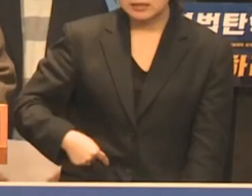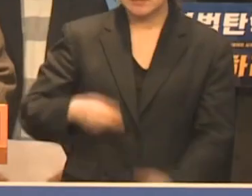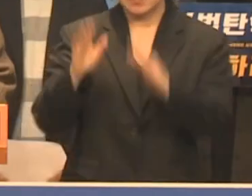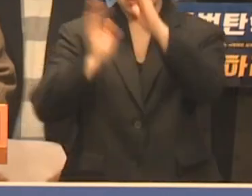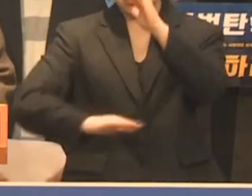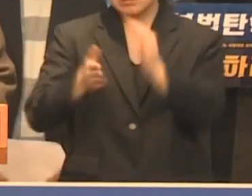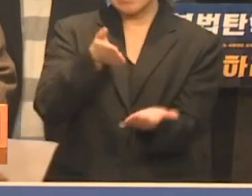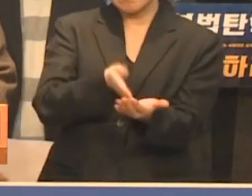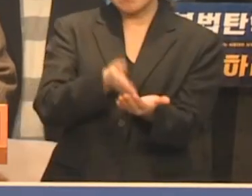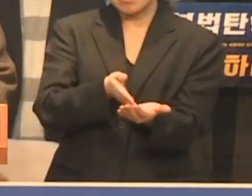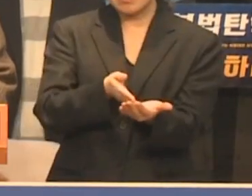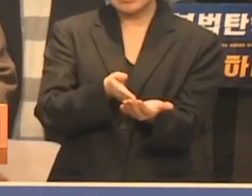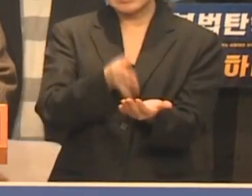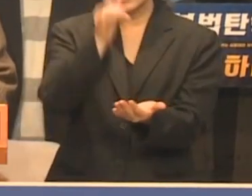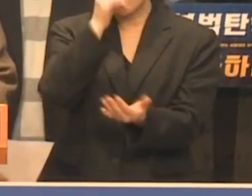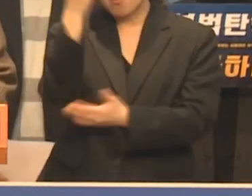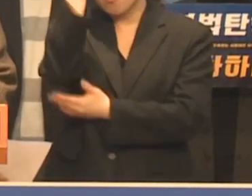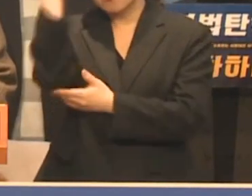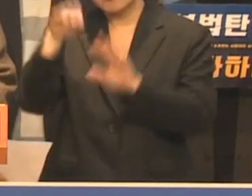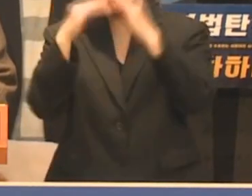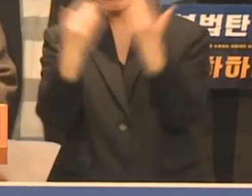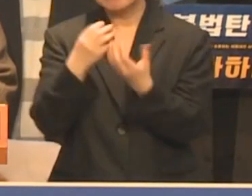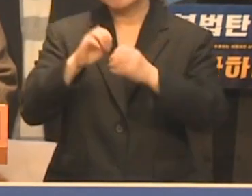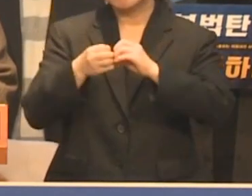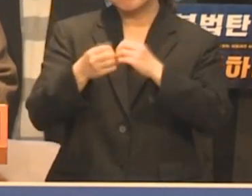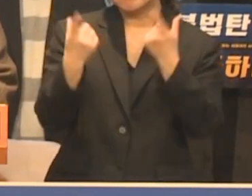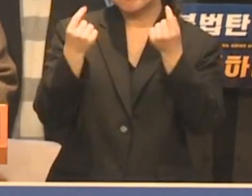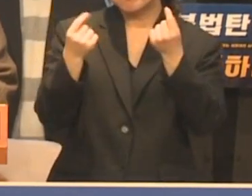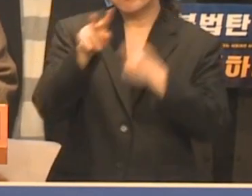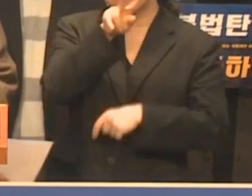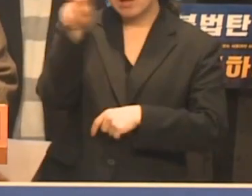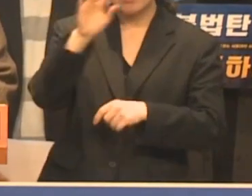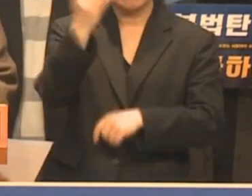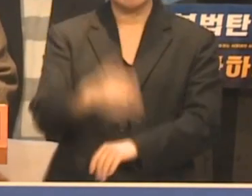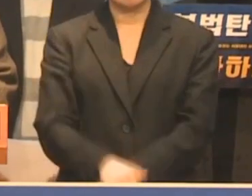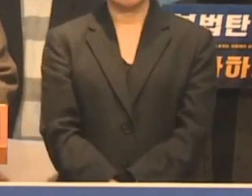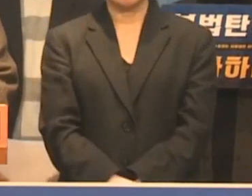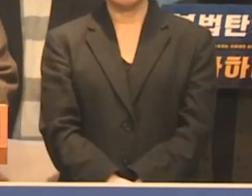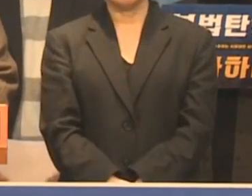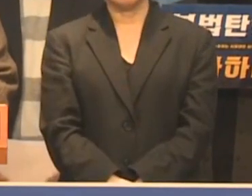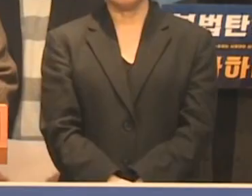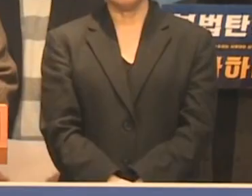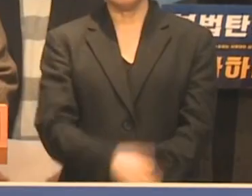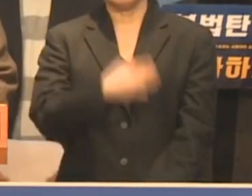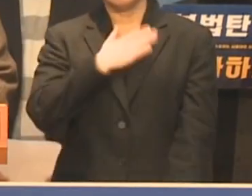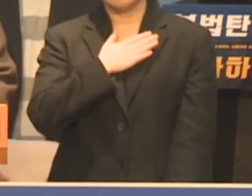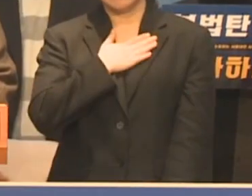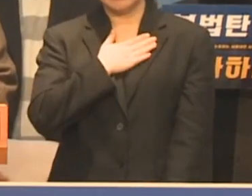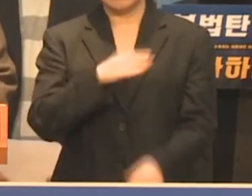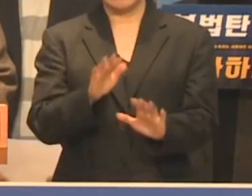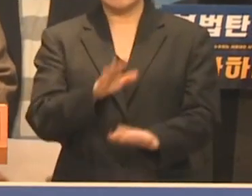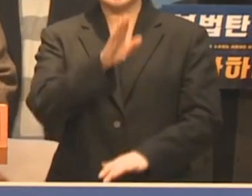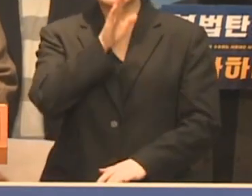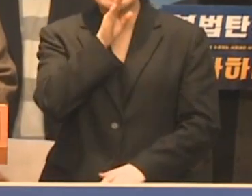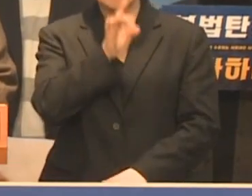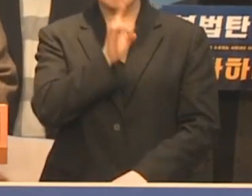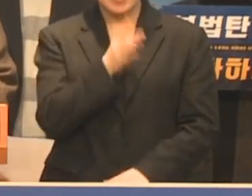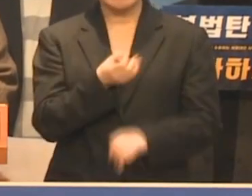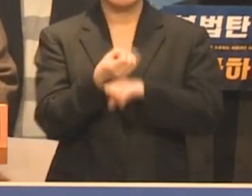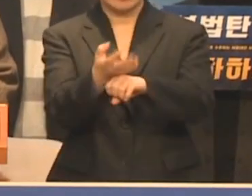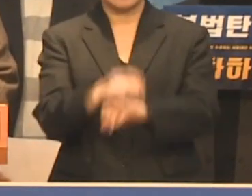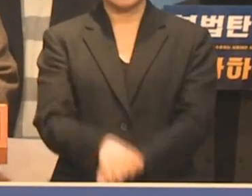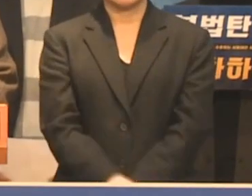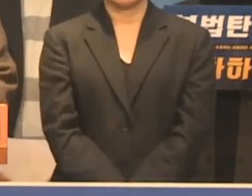공정하게 보도를 하는 언론사까지 왜곡된 시선으로 바라보게 합니다. 저는 오직 사실을 전달해드릴